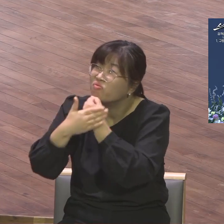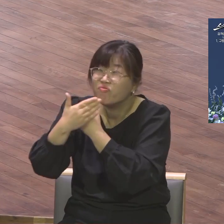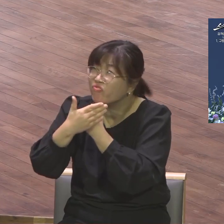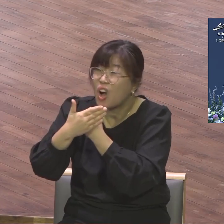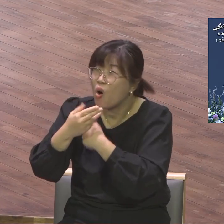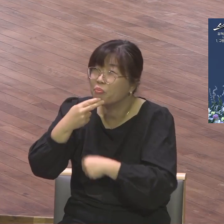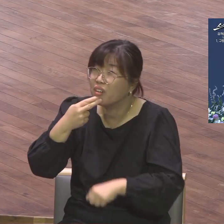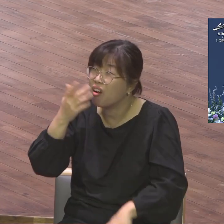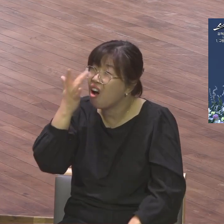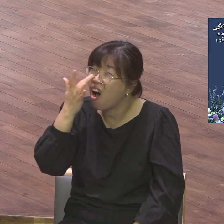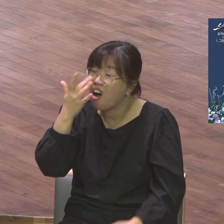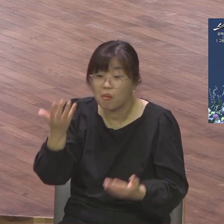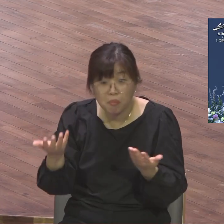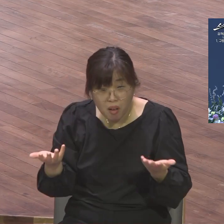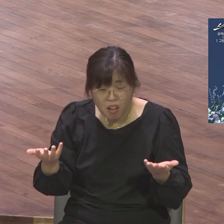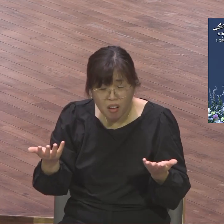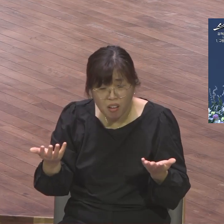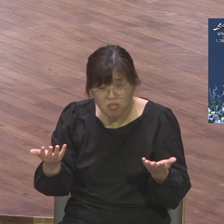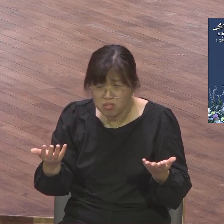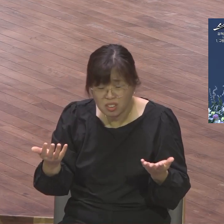말했습니까?